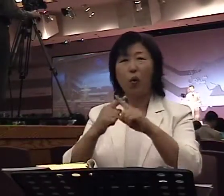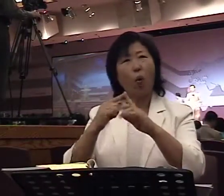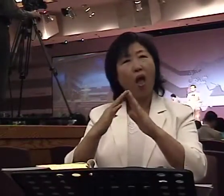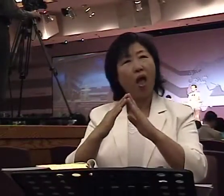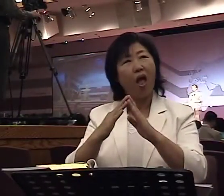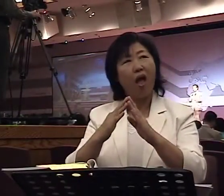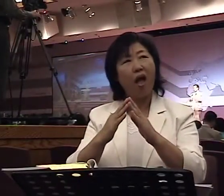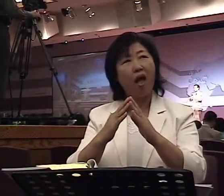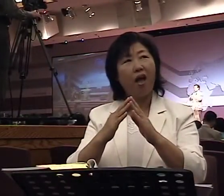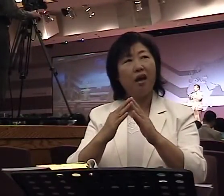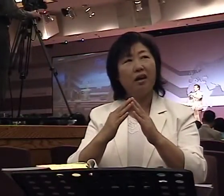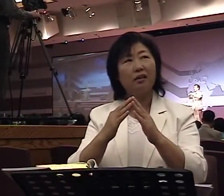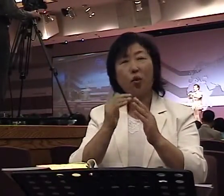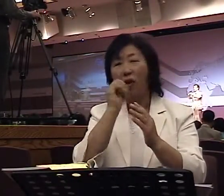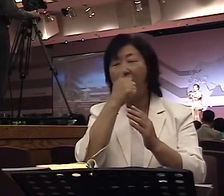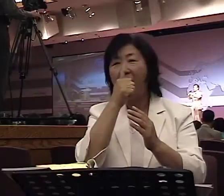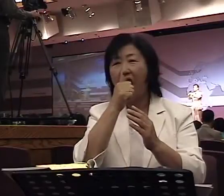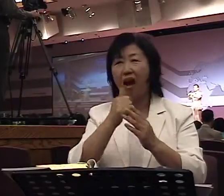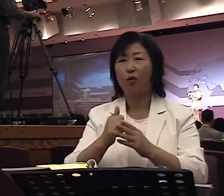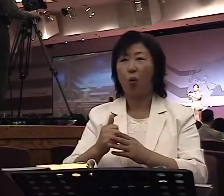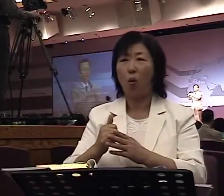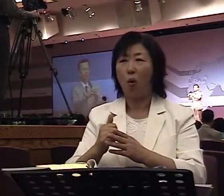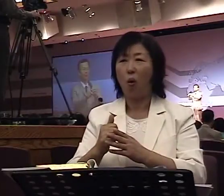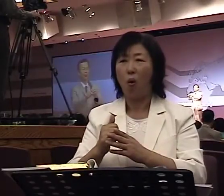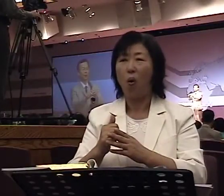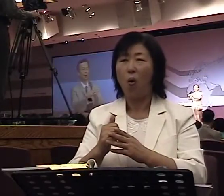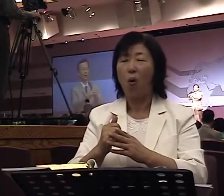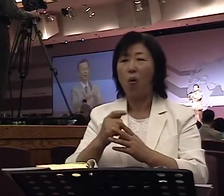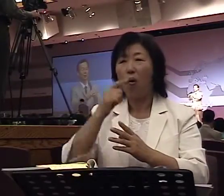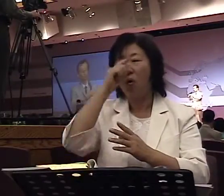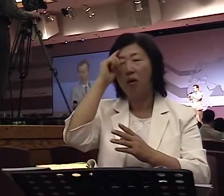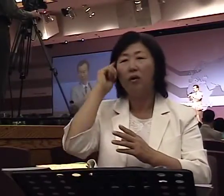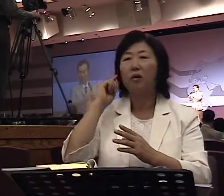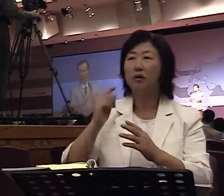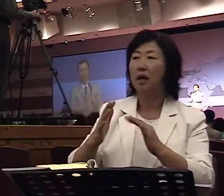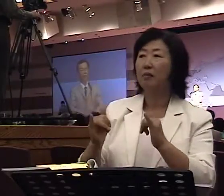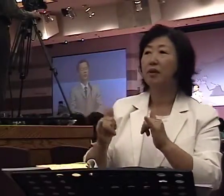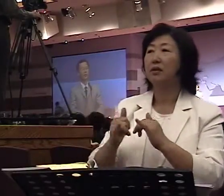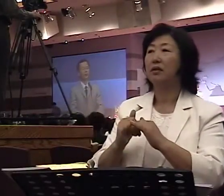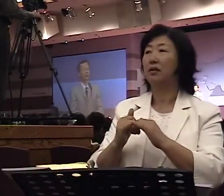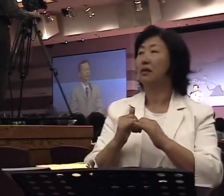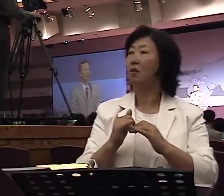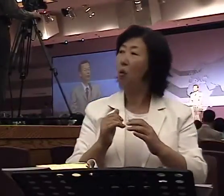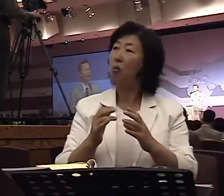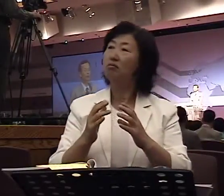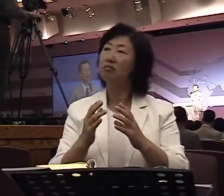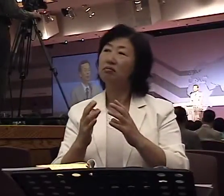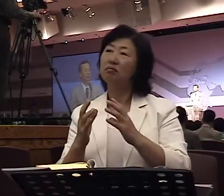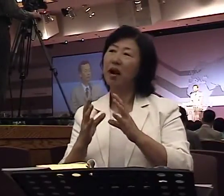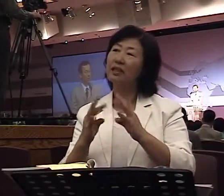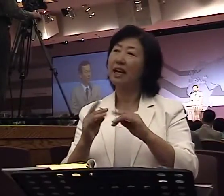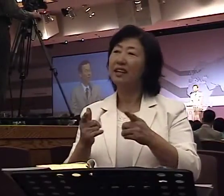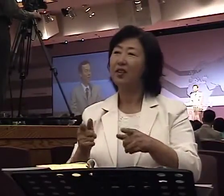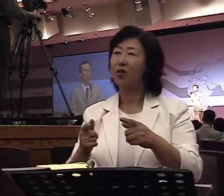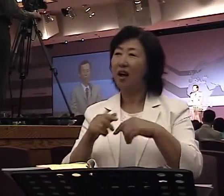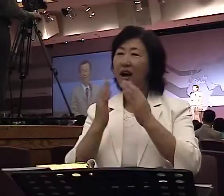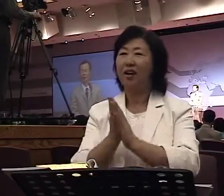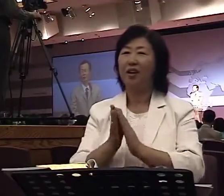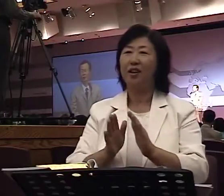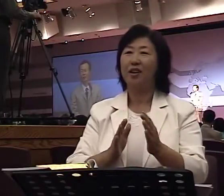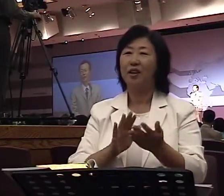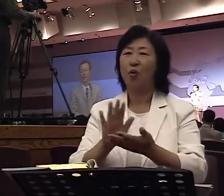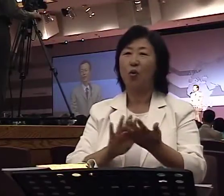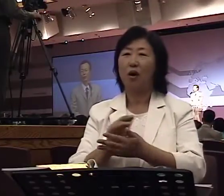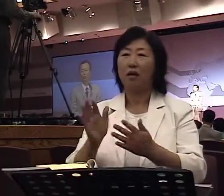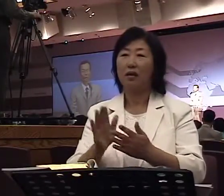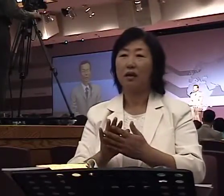이번 주말이 메모리얼 데이 위켄드입니다. 미국에서는 특별히 이 군인들을, 서비스맨들을 위하여 서비스맨, 서비스우먼이